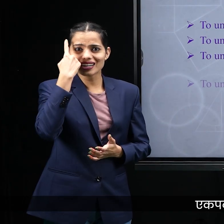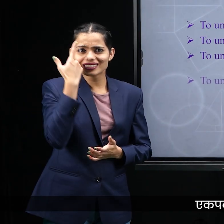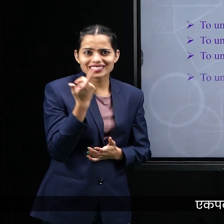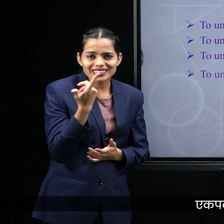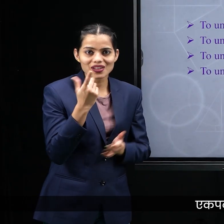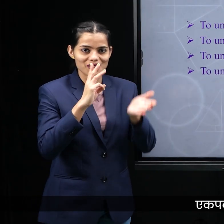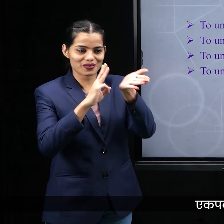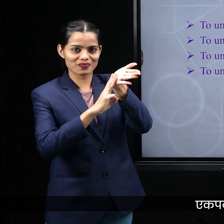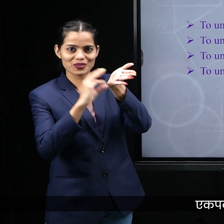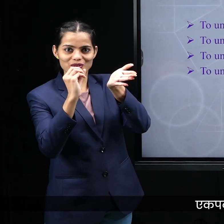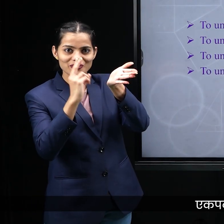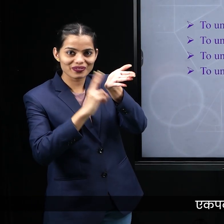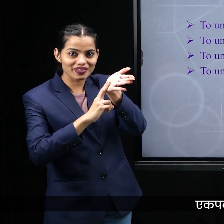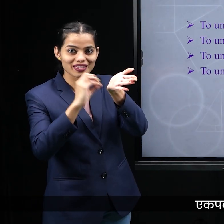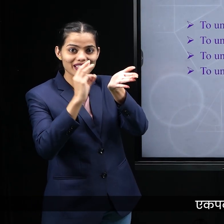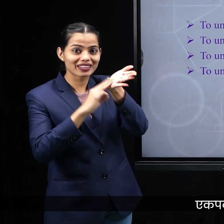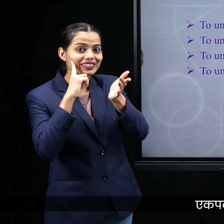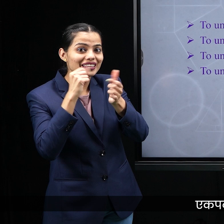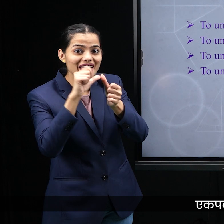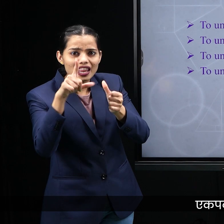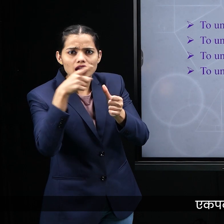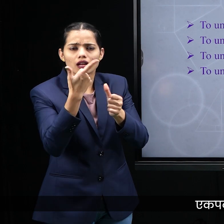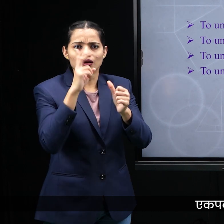एक पद, द्विपद, त्रिपद को समझना।